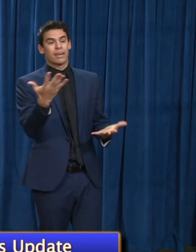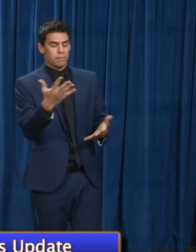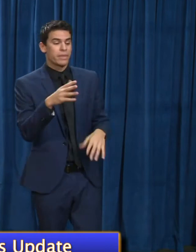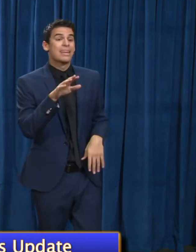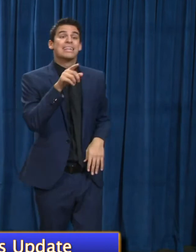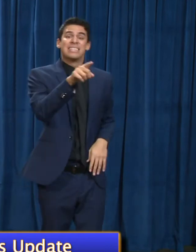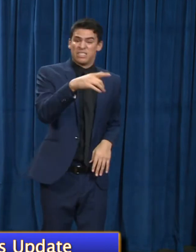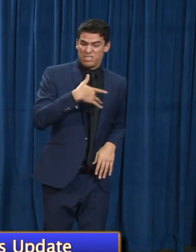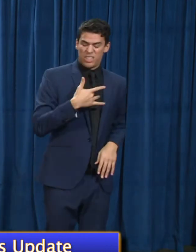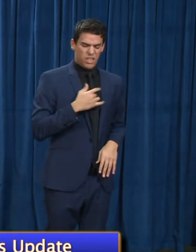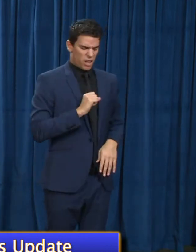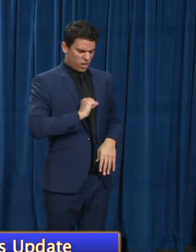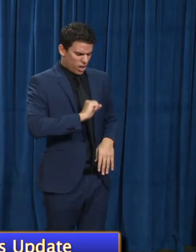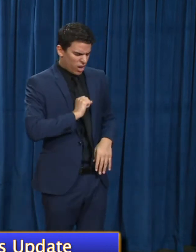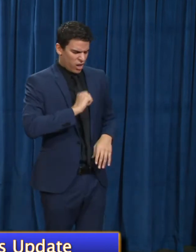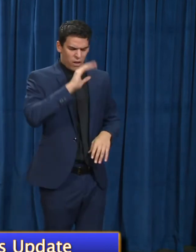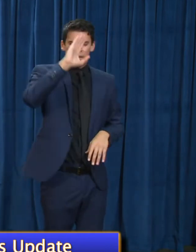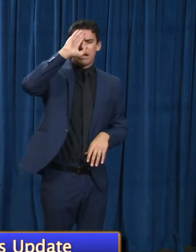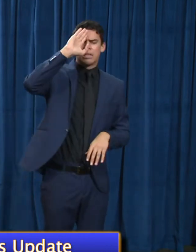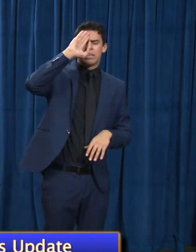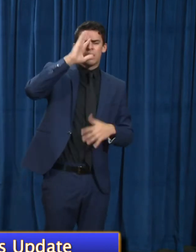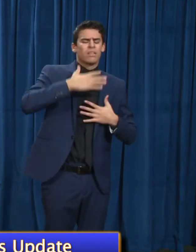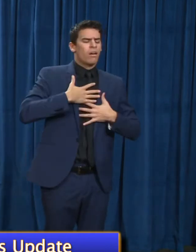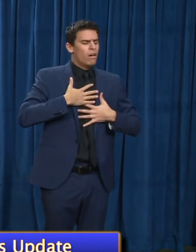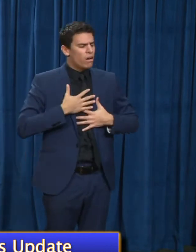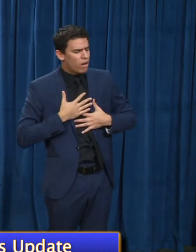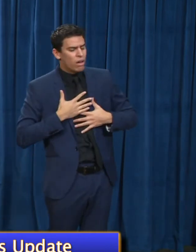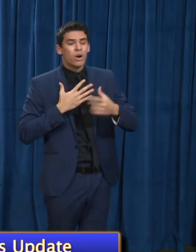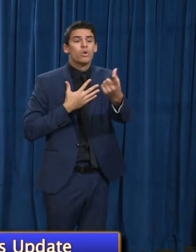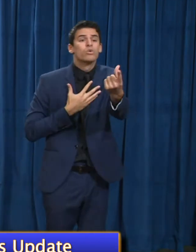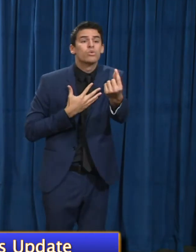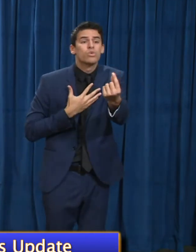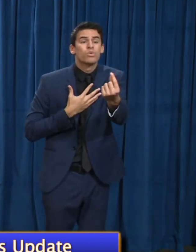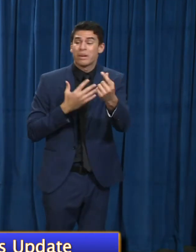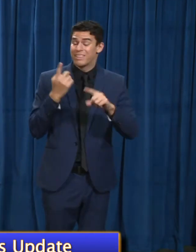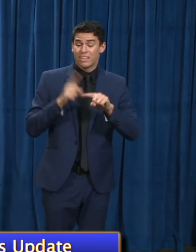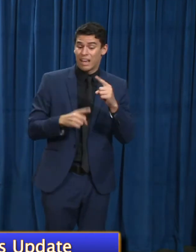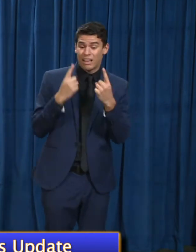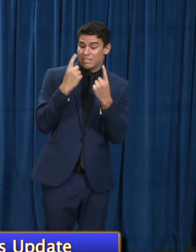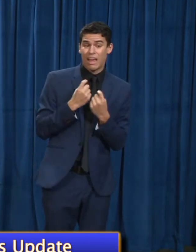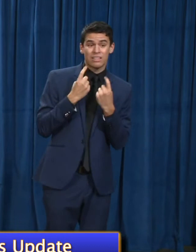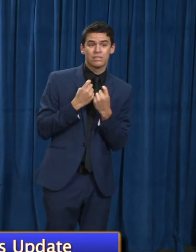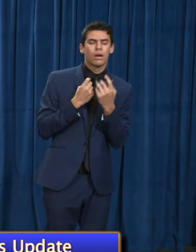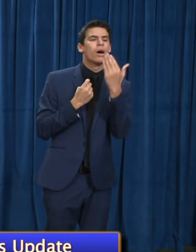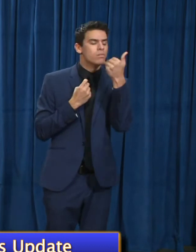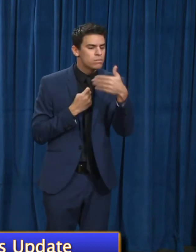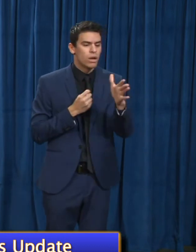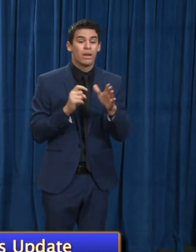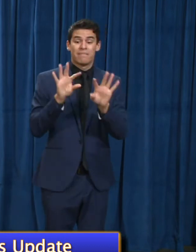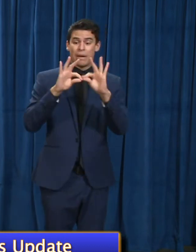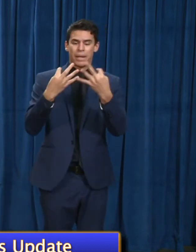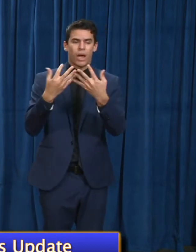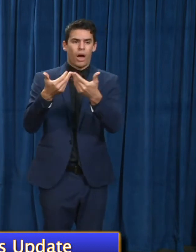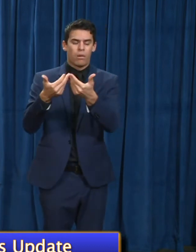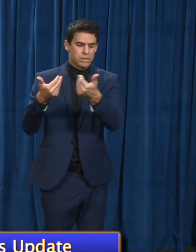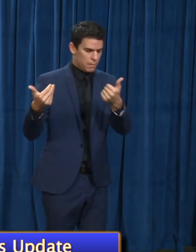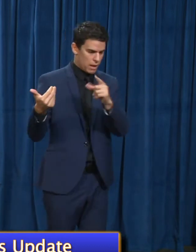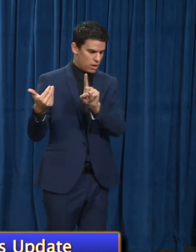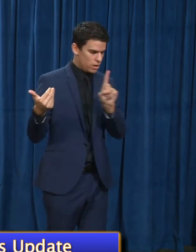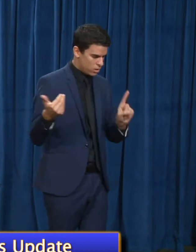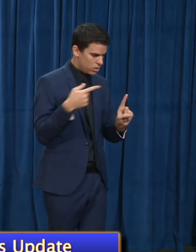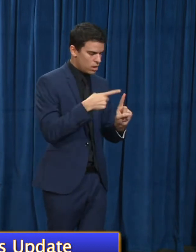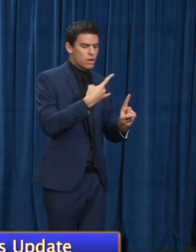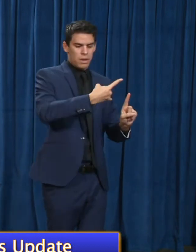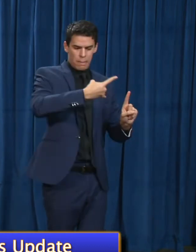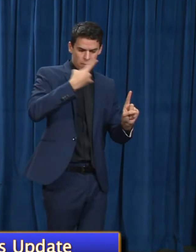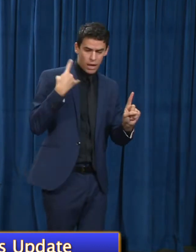te has podido hacer la prueba, sepárate de tu familia, vete para la habitación, ponte una máscara y protege